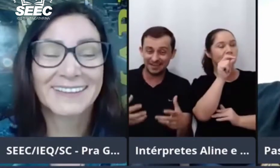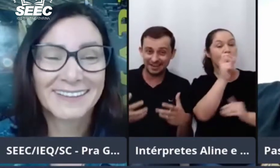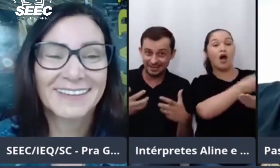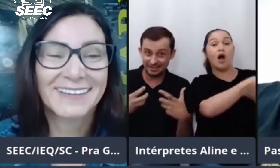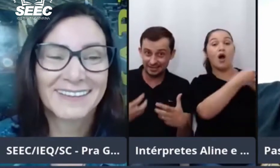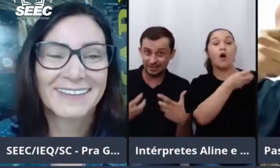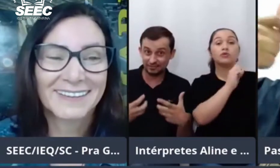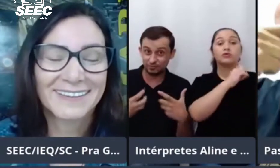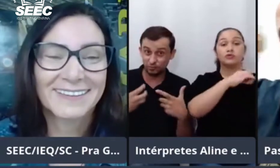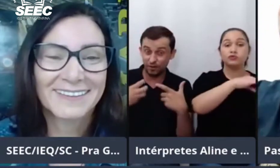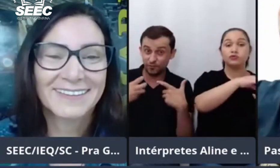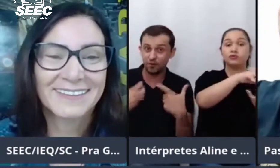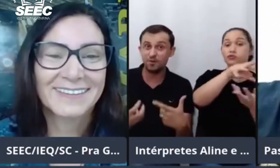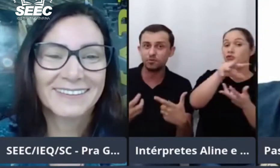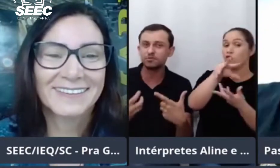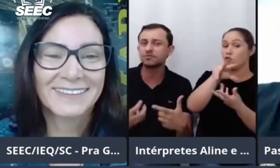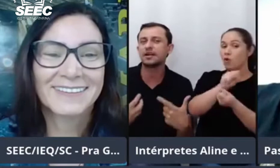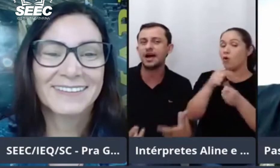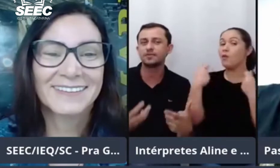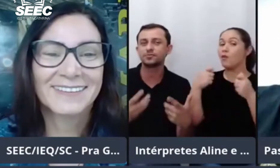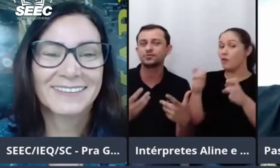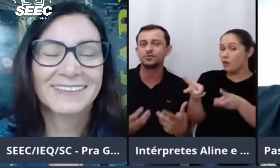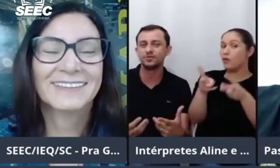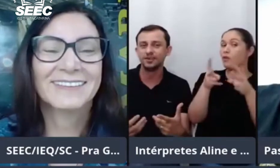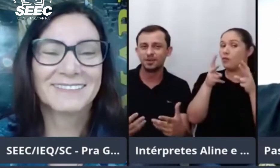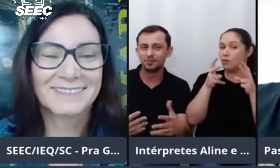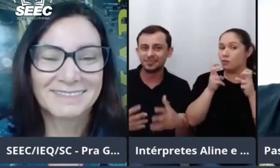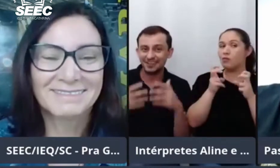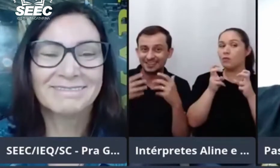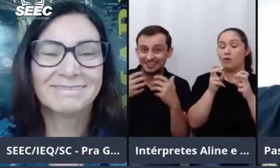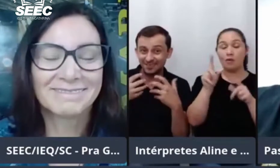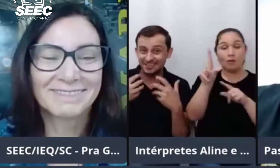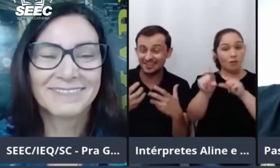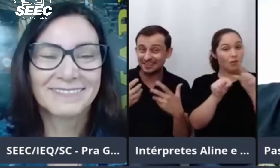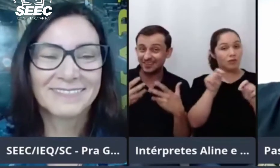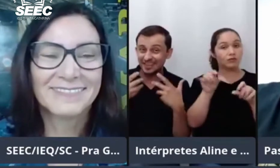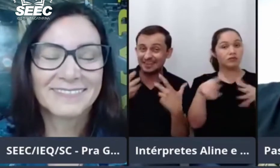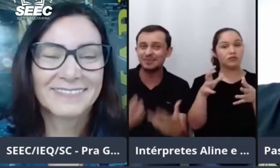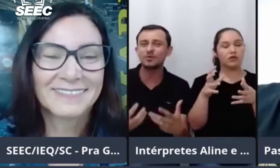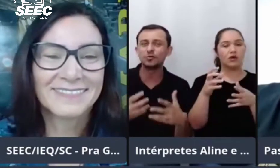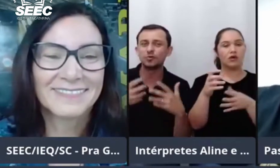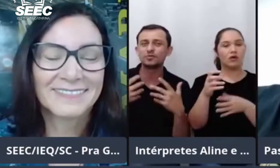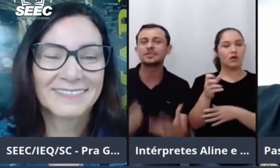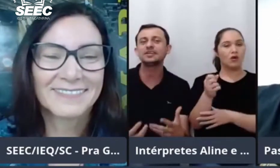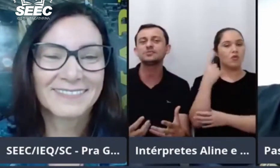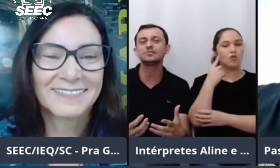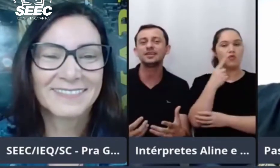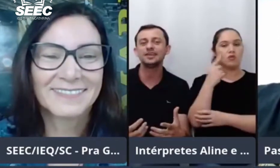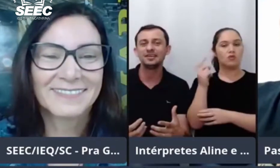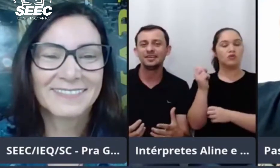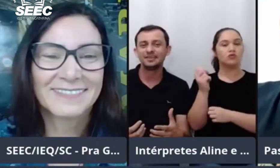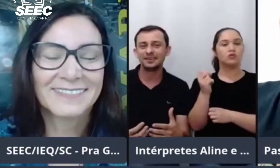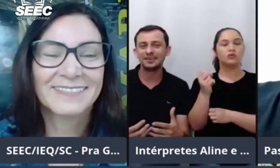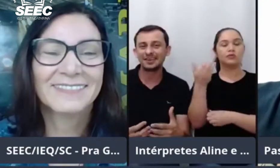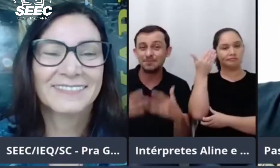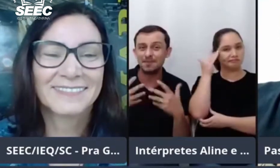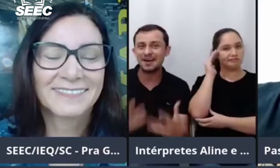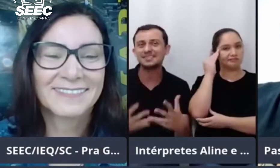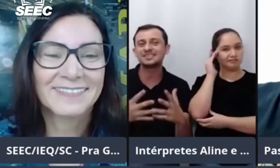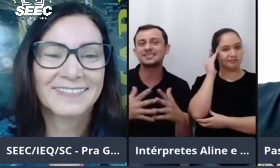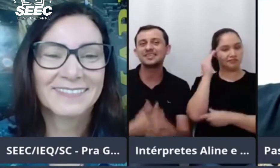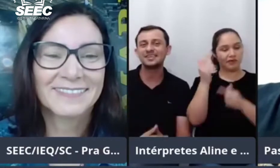E sabe, de uma forma muito clara para o surdo. Estava na língua, no contexto, né?